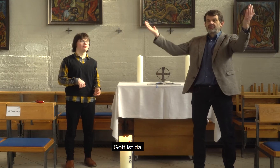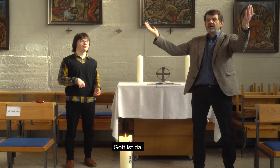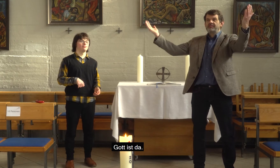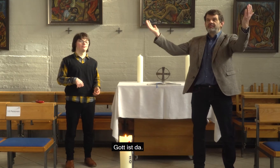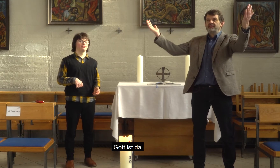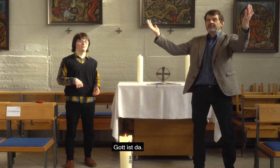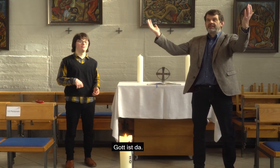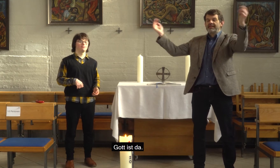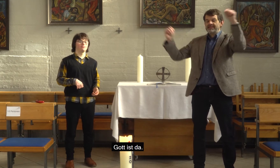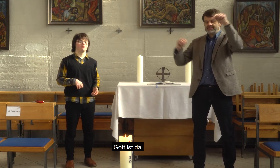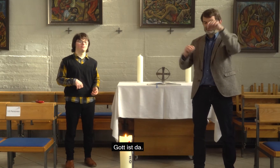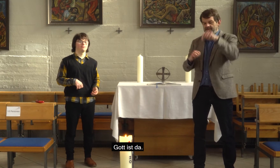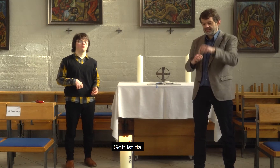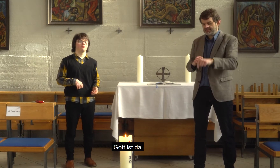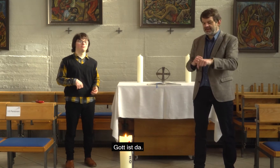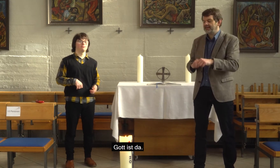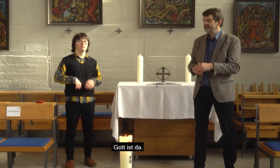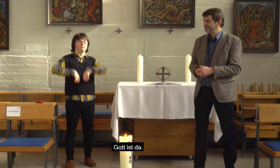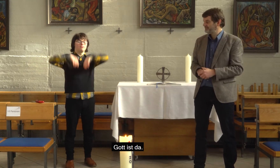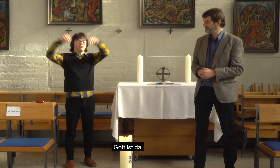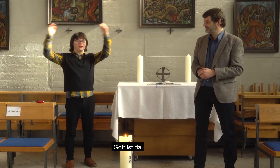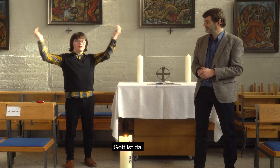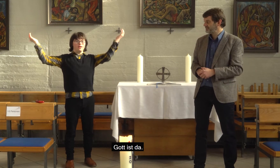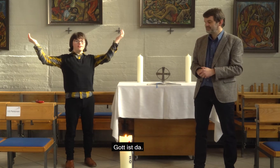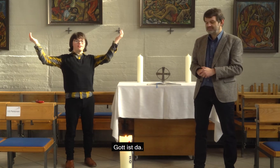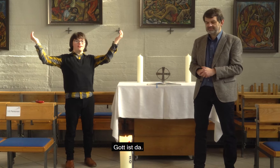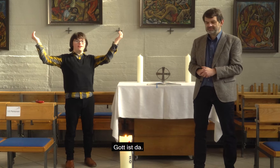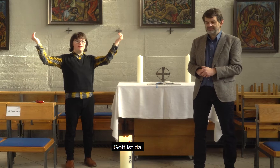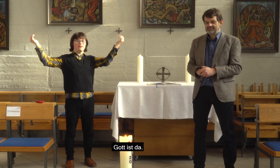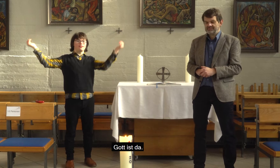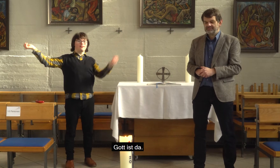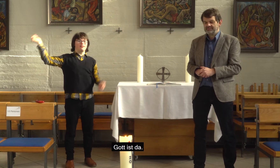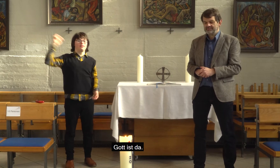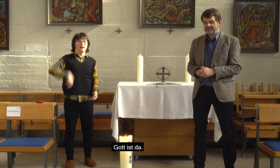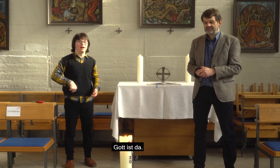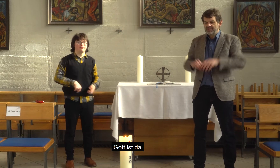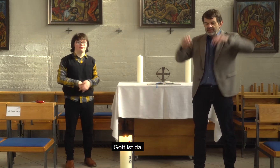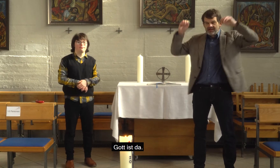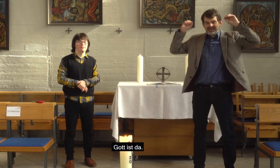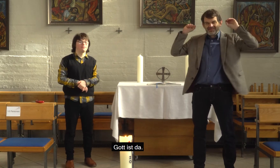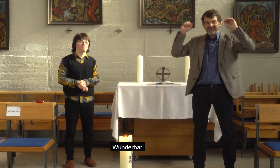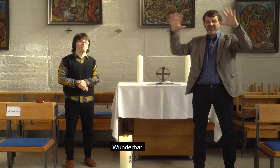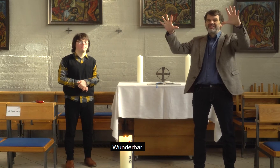Gott ist da. Gott ist da.